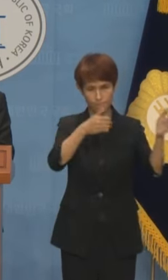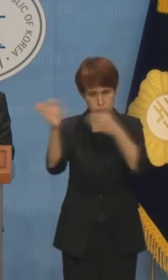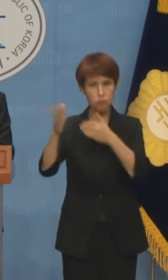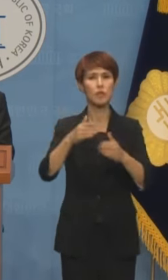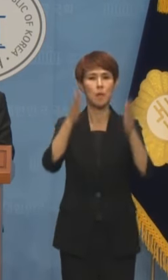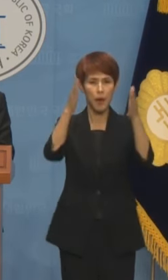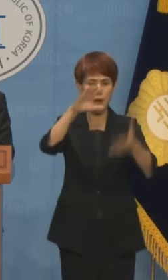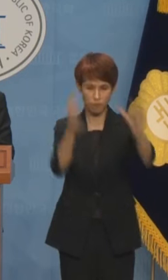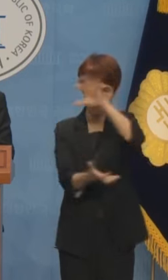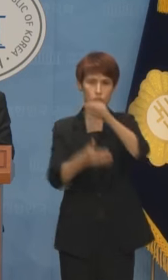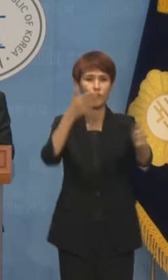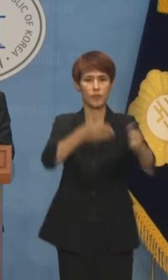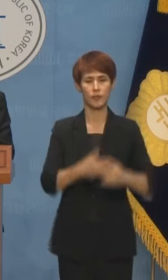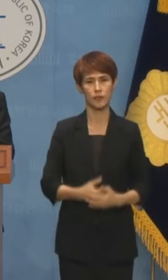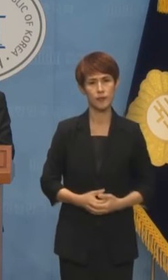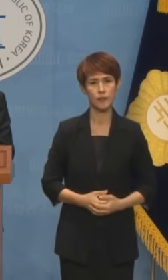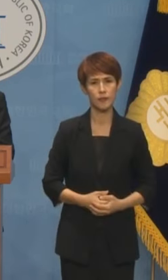명심하기 바랍니다.